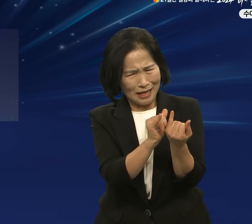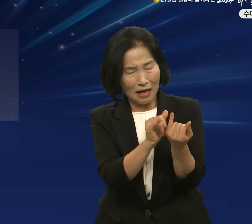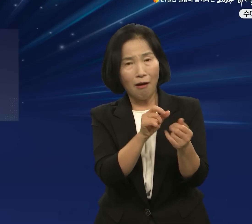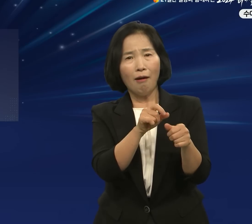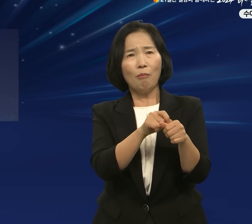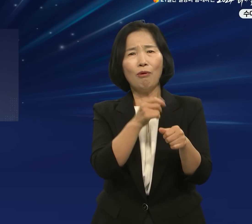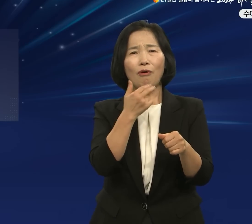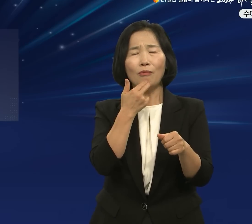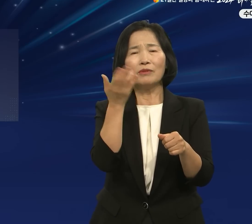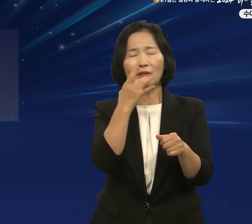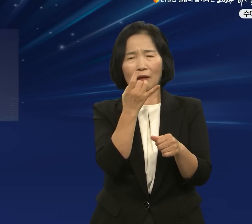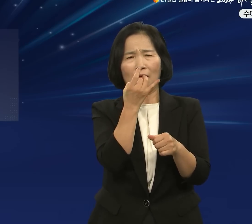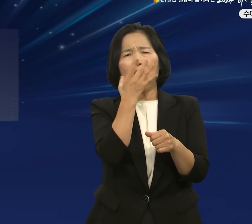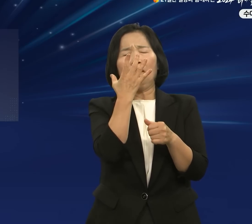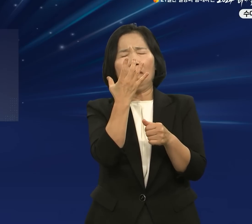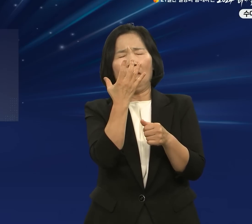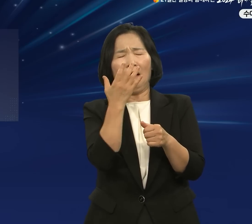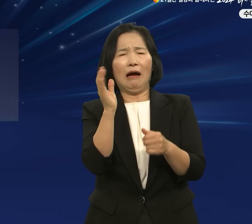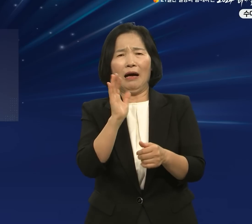저를 버리지 않고